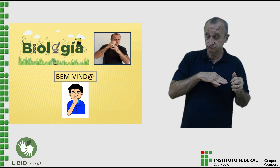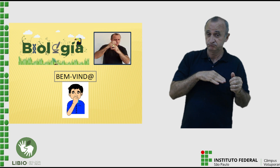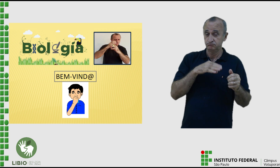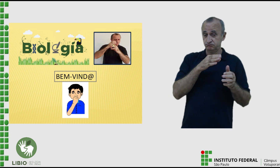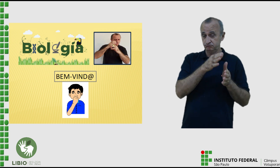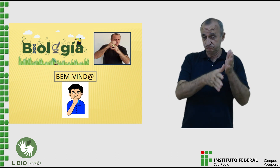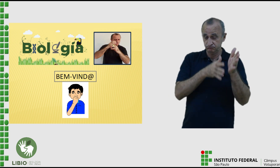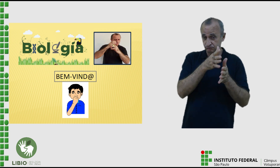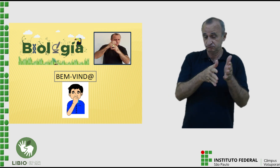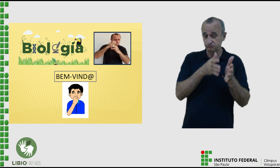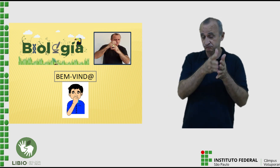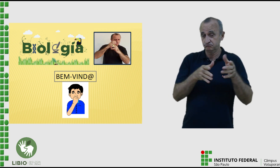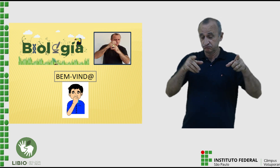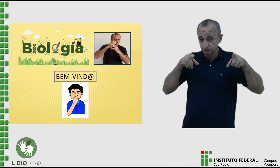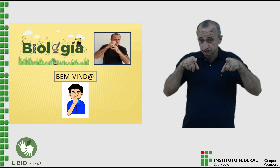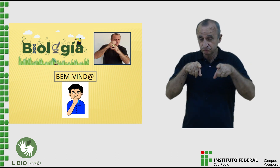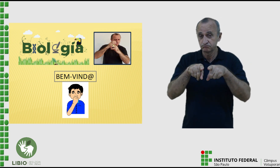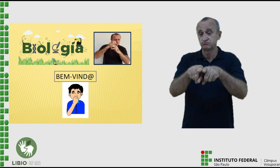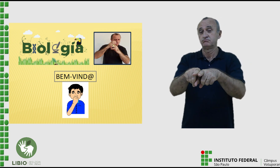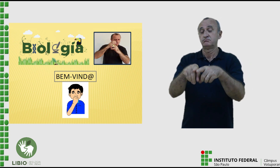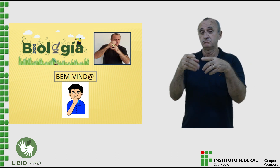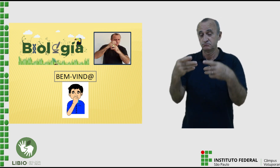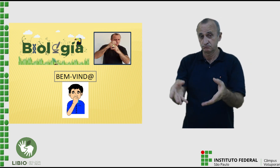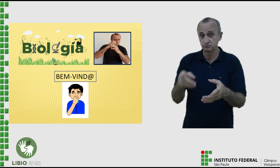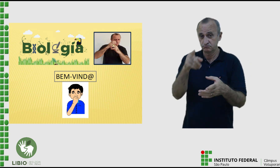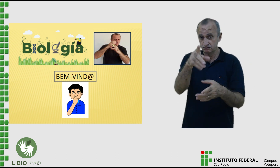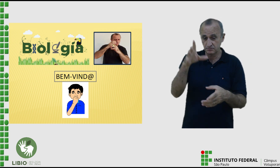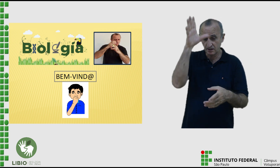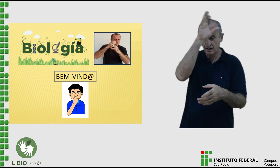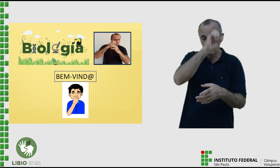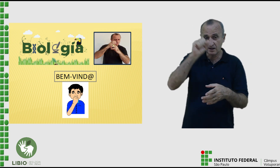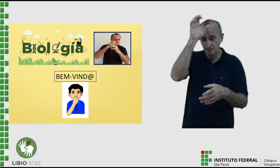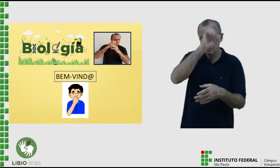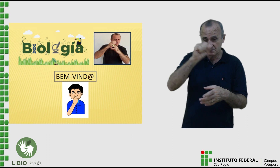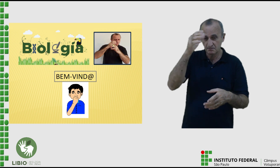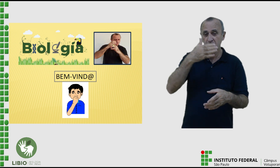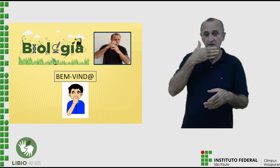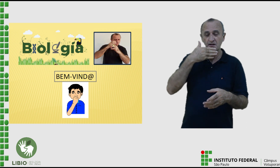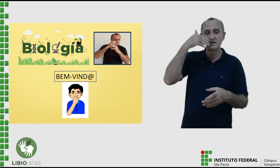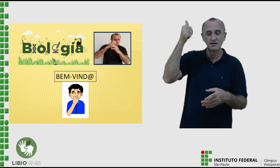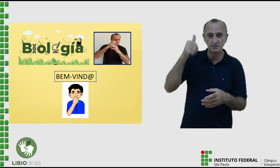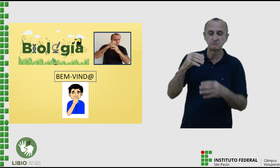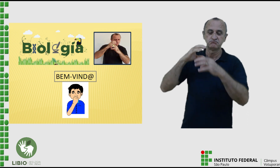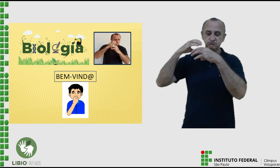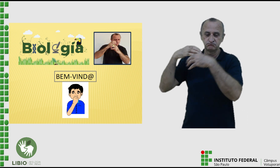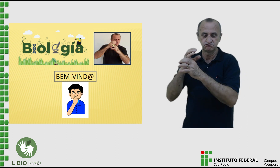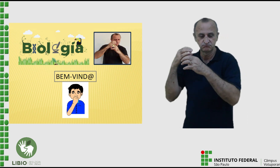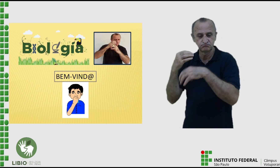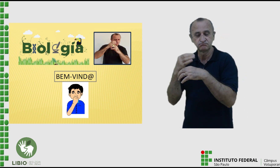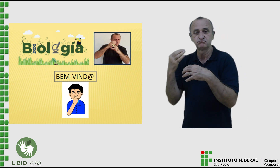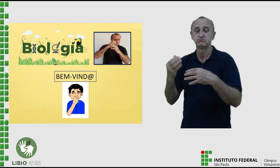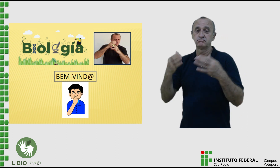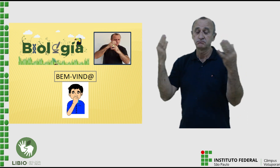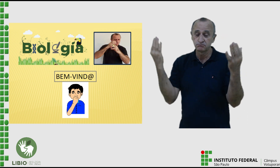Biologia e português e libras concomitantes, para aprendermos